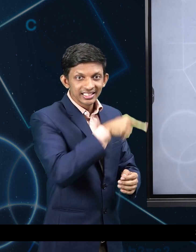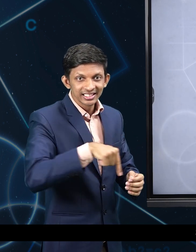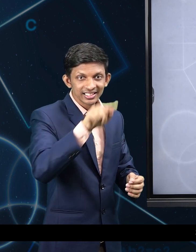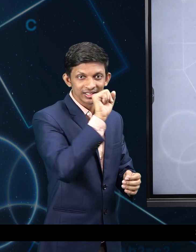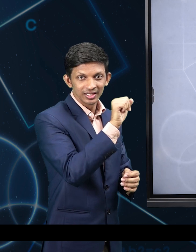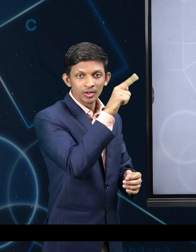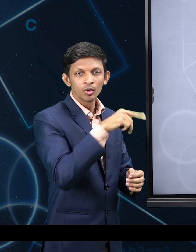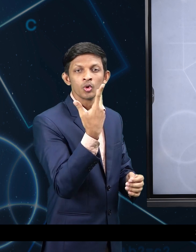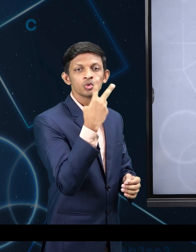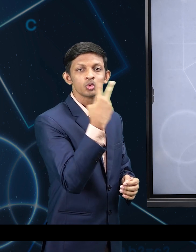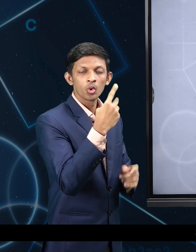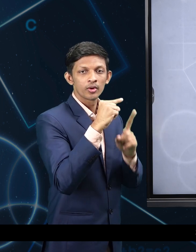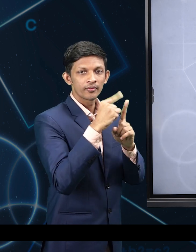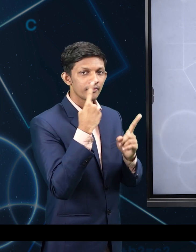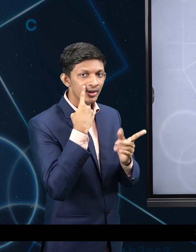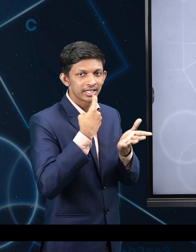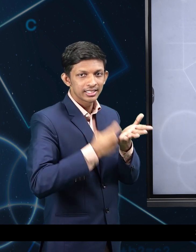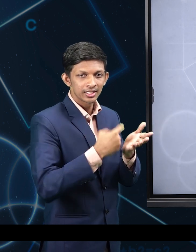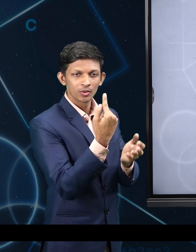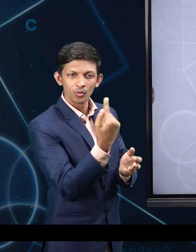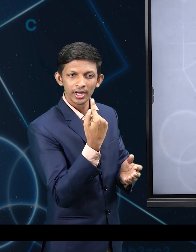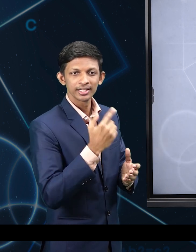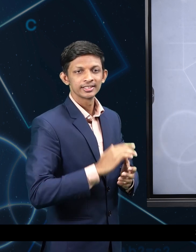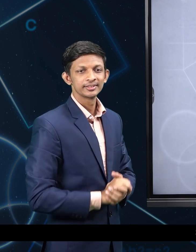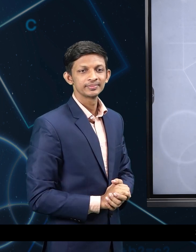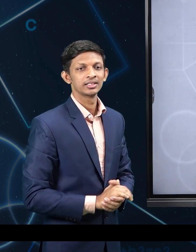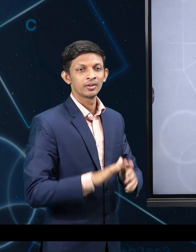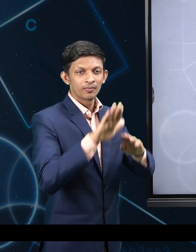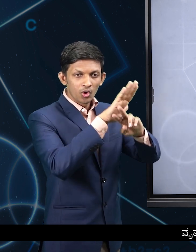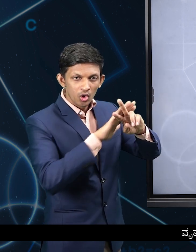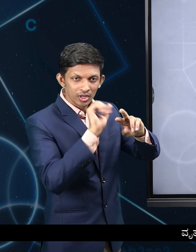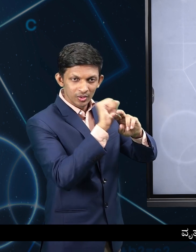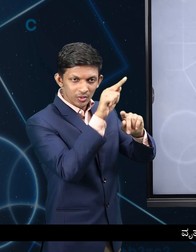ವೃತ್ತದ ಸುತ್ತಳತೆ 2πr ಘಟಕಗಳು. ವೃತ್ತದ ವಿಸ್ತೀರ್ಣ